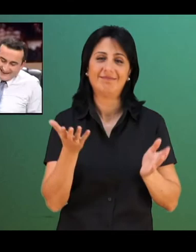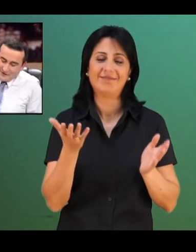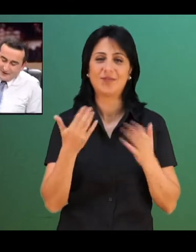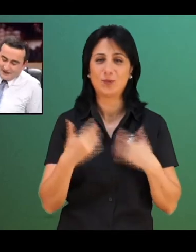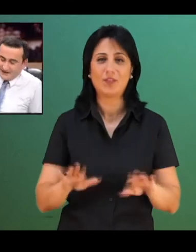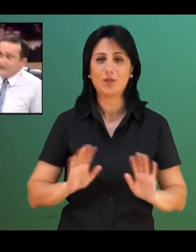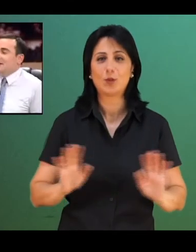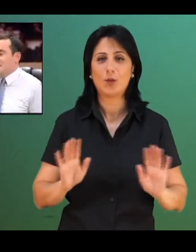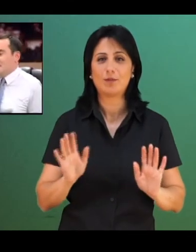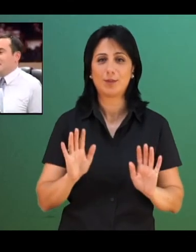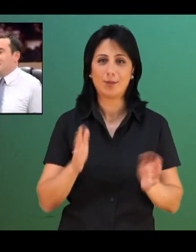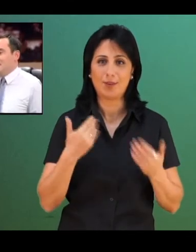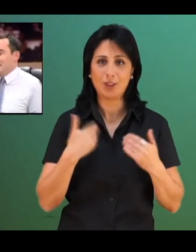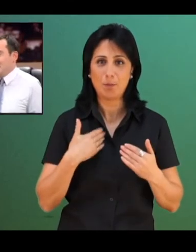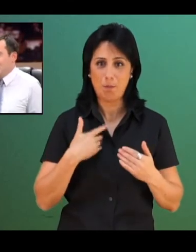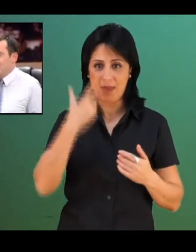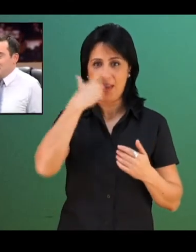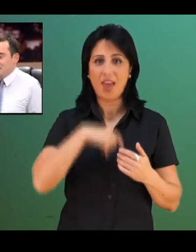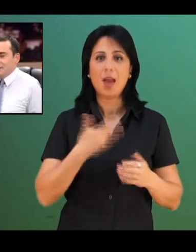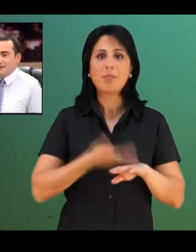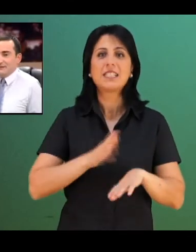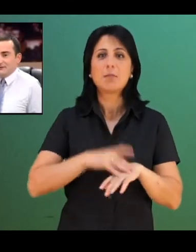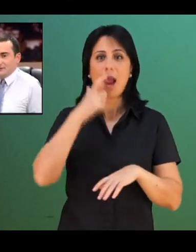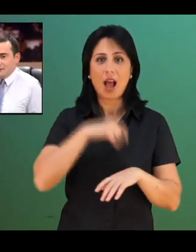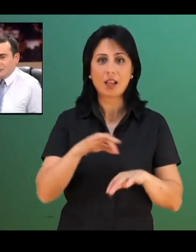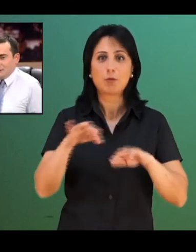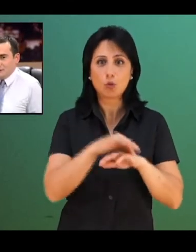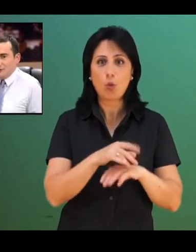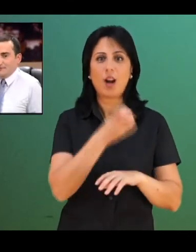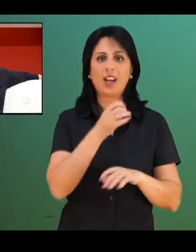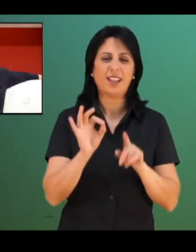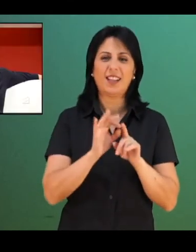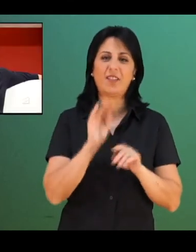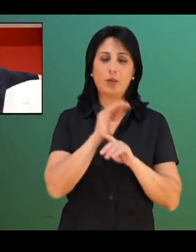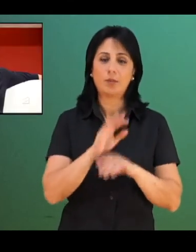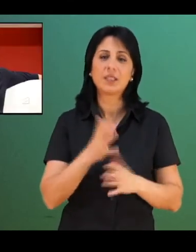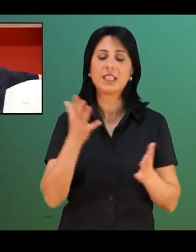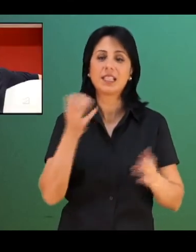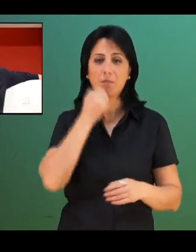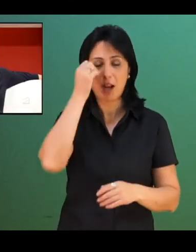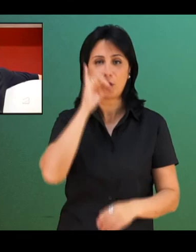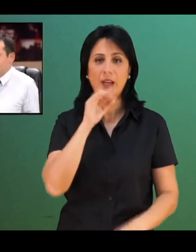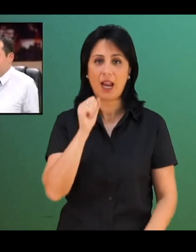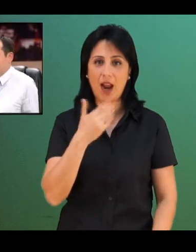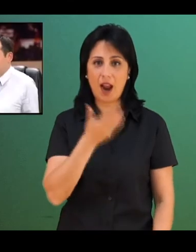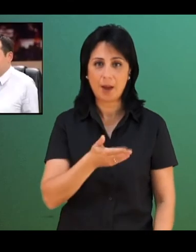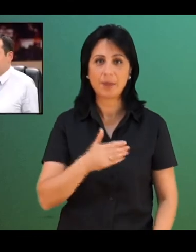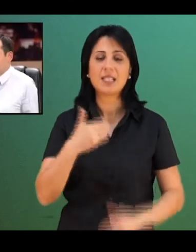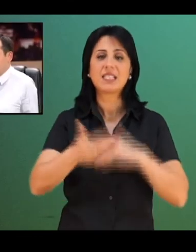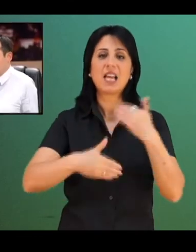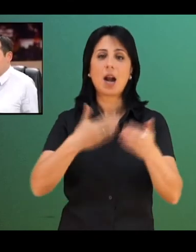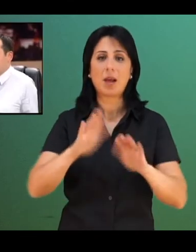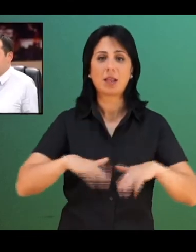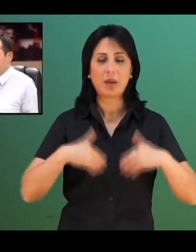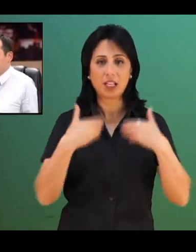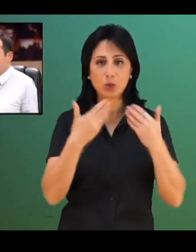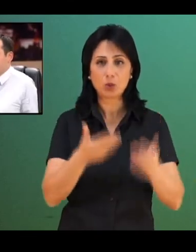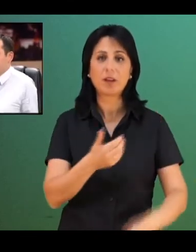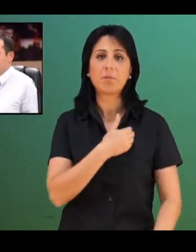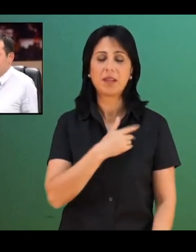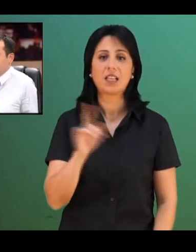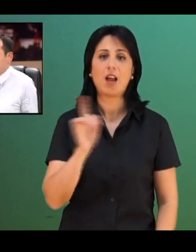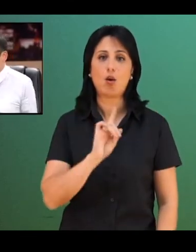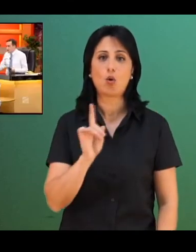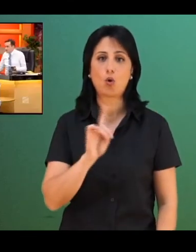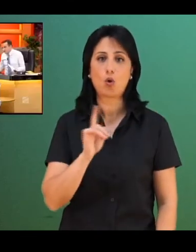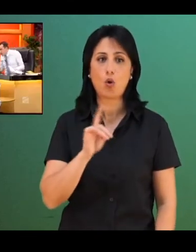რა? მოკლედ, ია, ძალიან დიდი მადლობა მინდა გადაგიხადო, მინდა წარმატებები გისურვო და მინდა რომ ნიჭირო დამთავრდება ეს დარჩე ჩვენ არხზე და